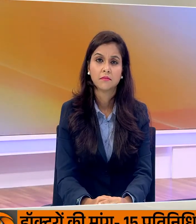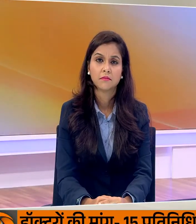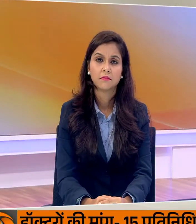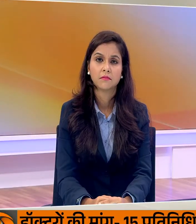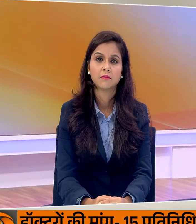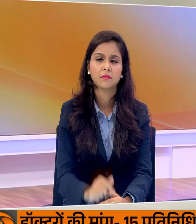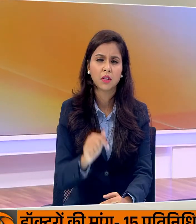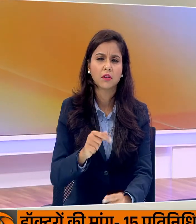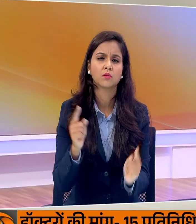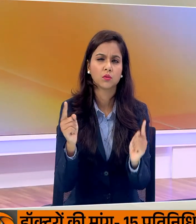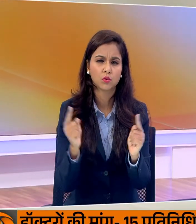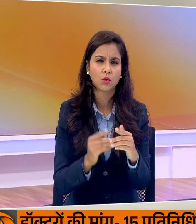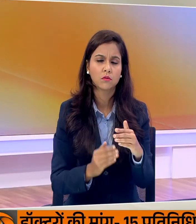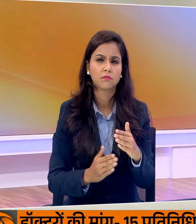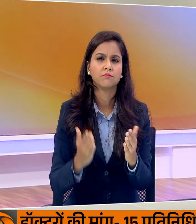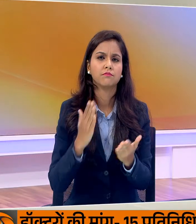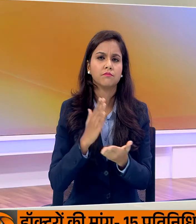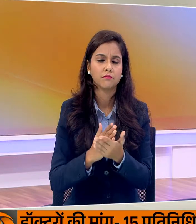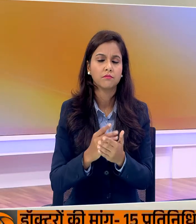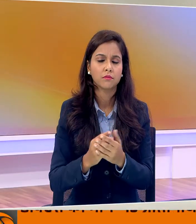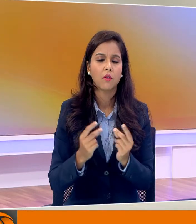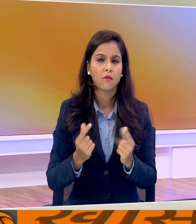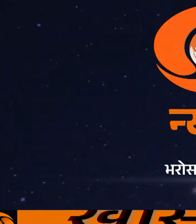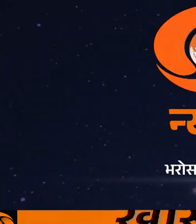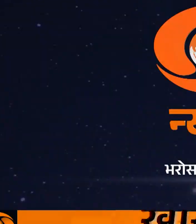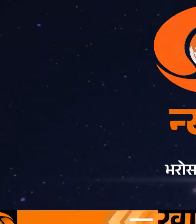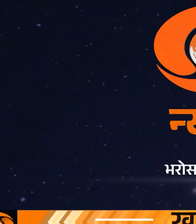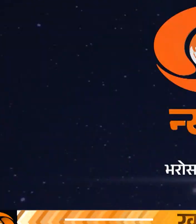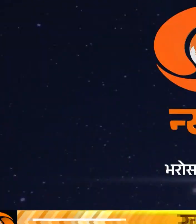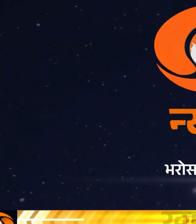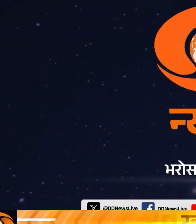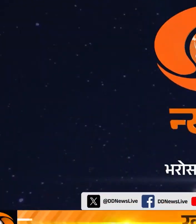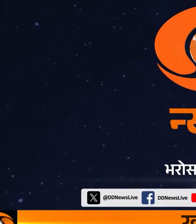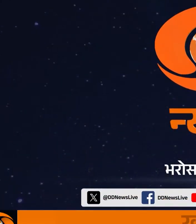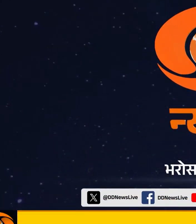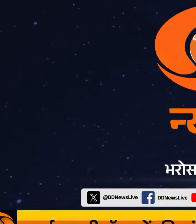और यहां रुकेंगे एक छोटे से ब्रेक के लिए, जल्द हाजिर होते हैं।